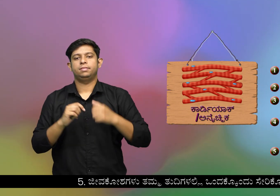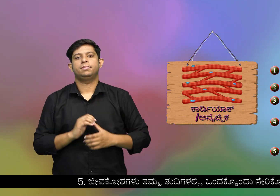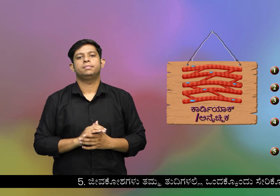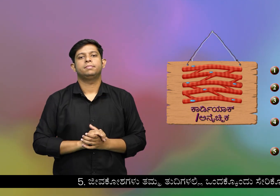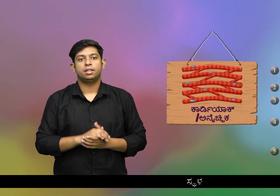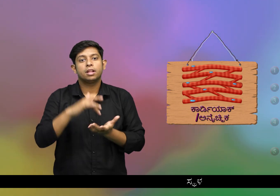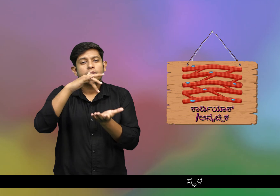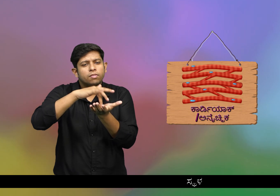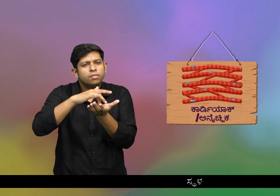ಸ್ಥಳ